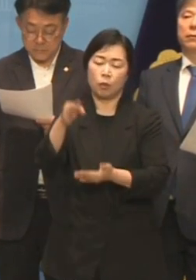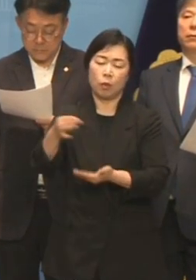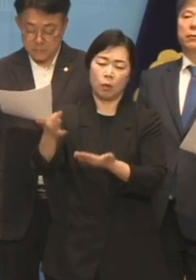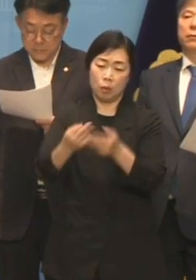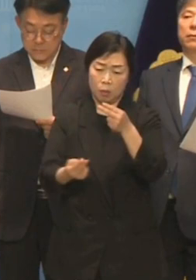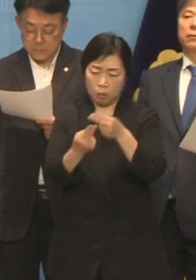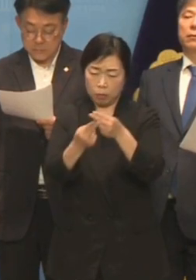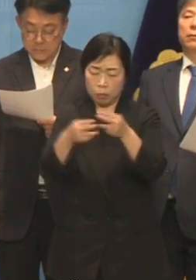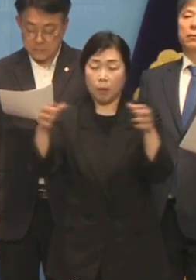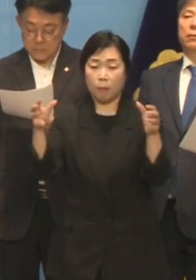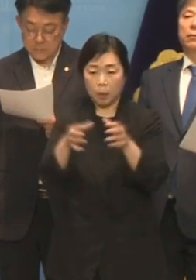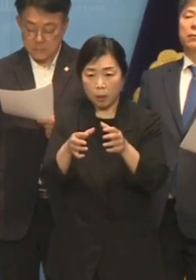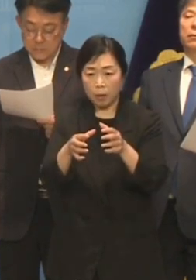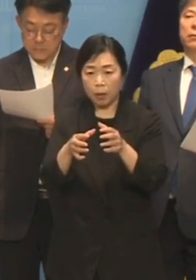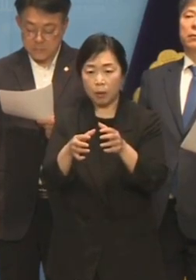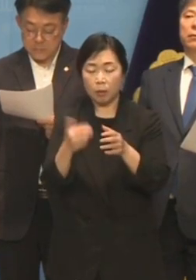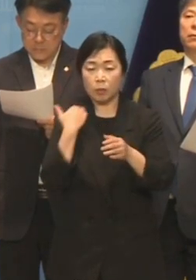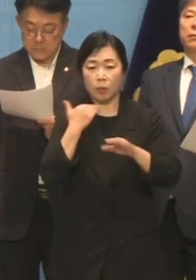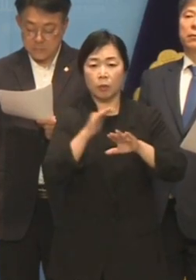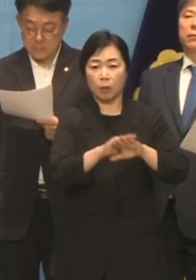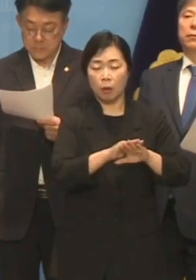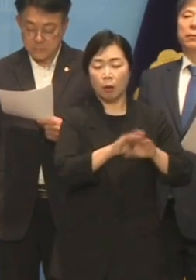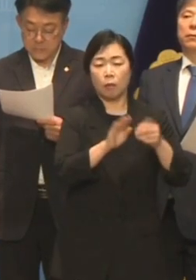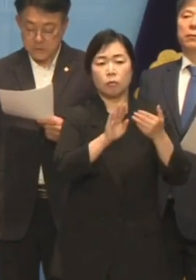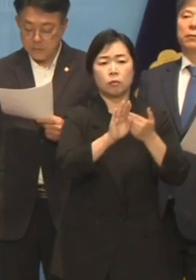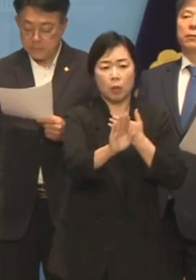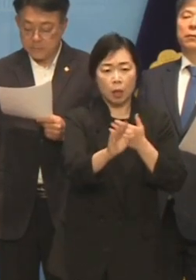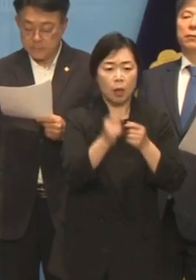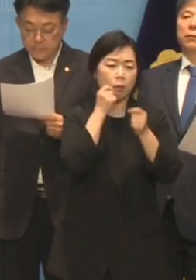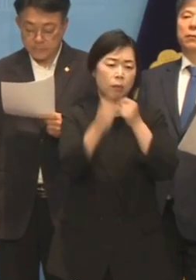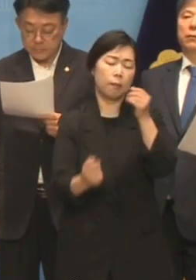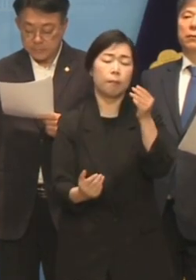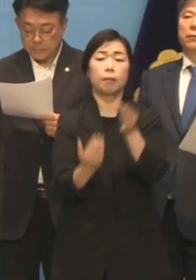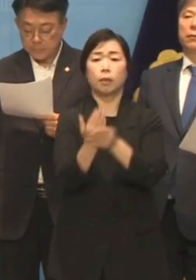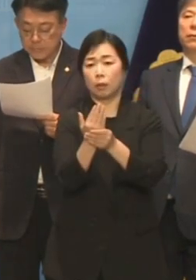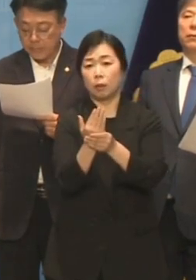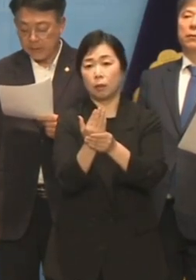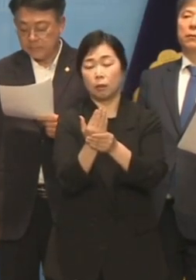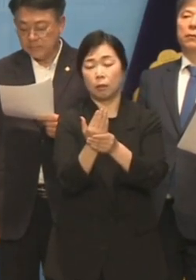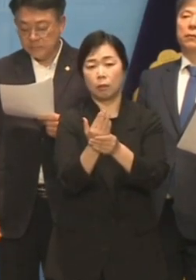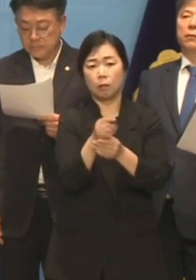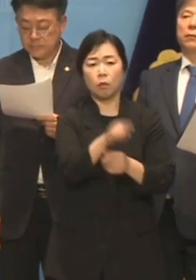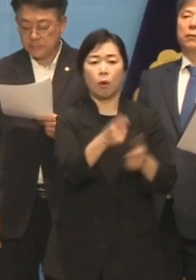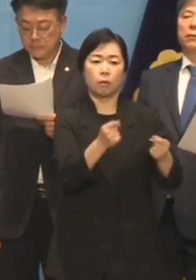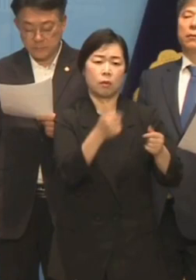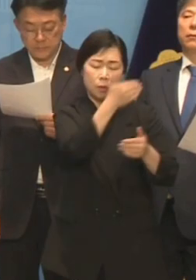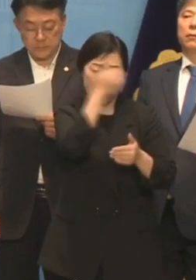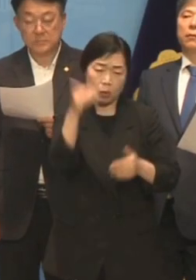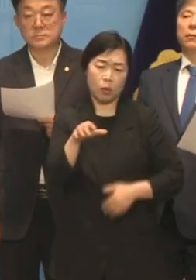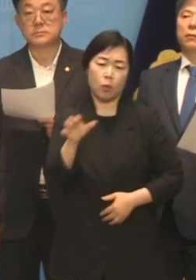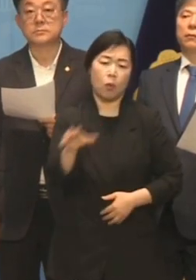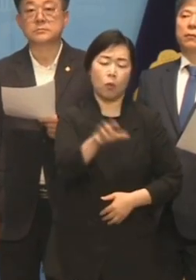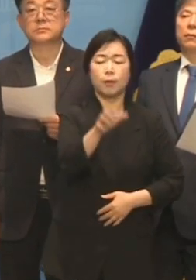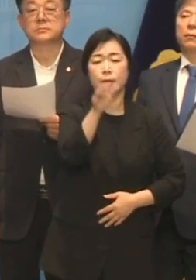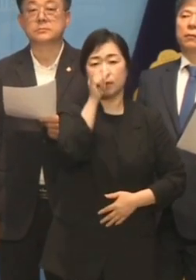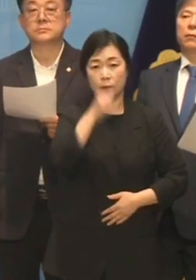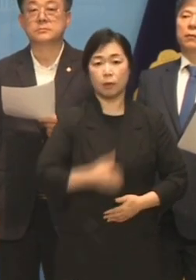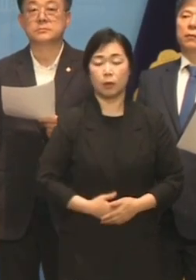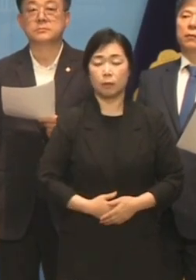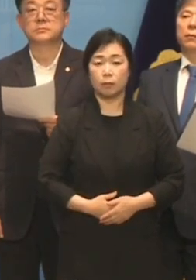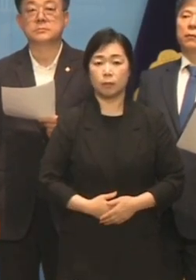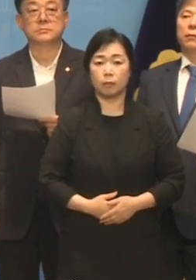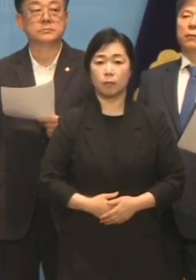당했습니다. 그러한 청년들이 곳곳에 있습니다. 이 책임은 정부가 져야